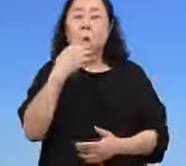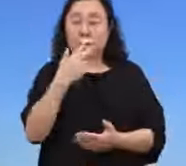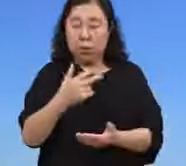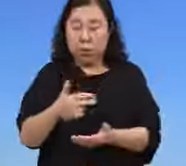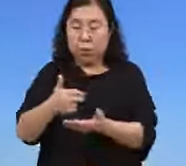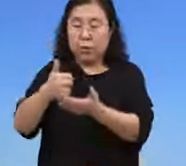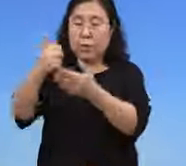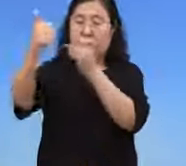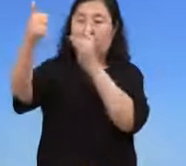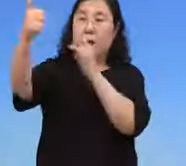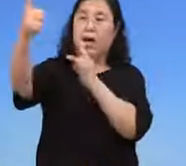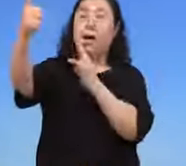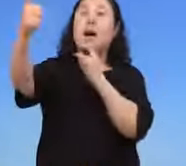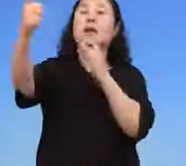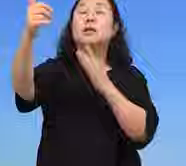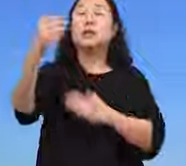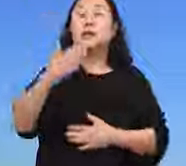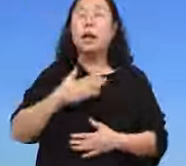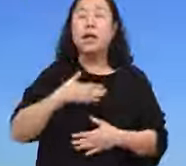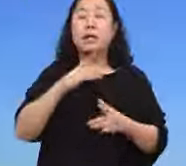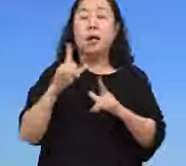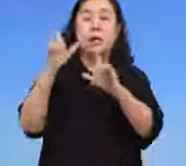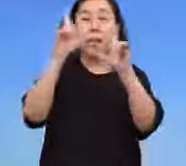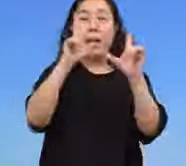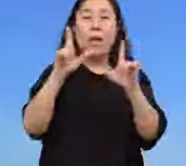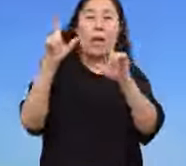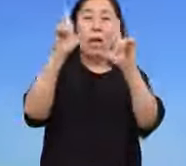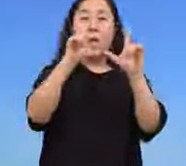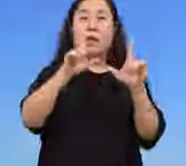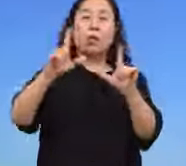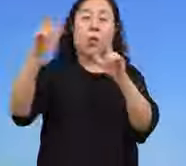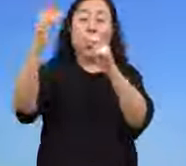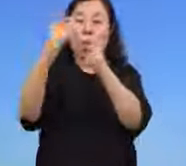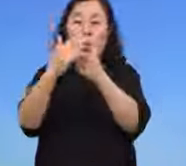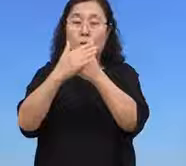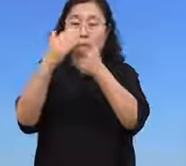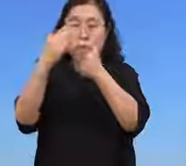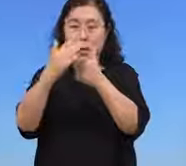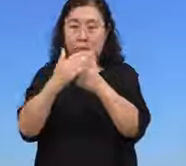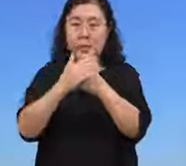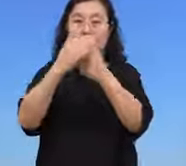오직 주님만이 내 삶의 도움이시니